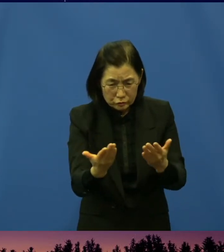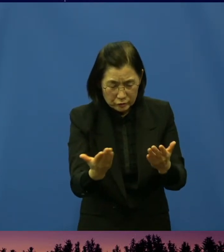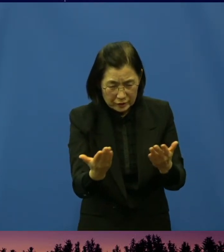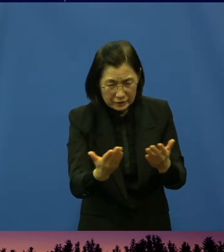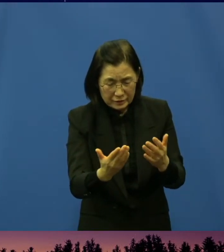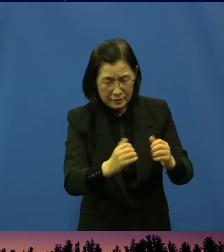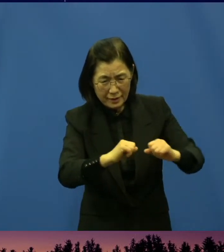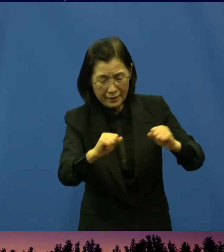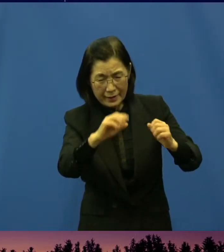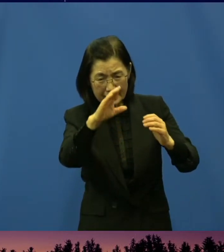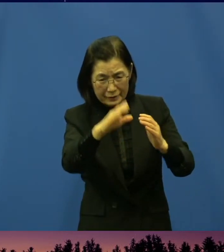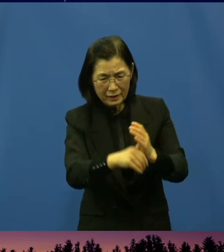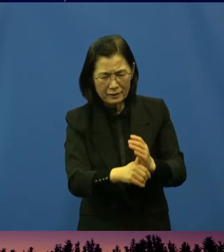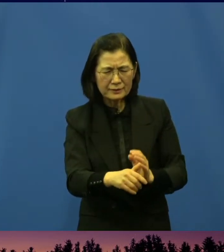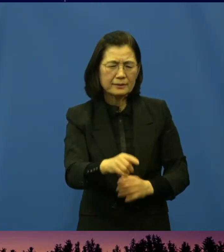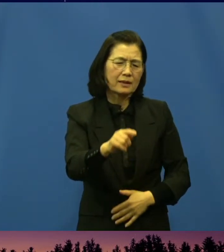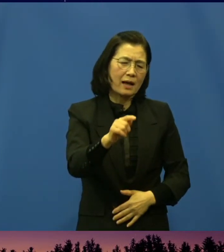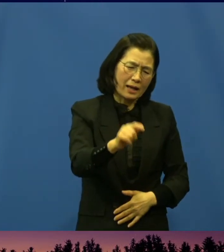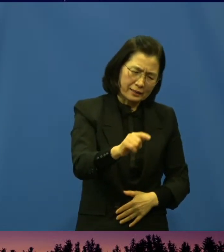뜻일까를 계속 물어야 돼요.